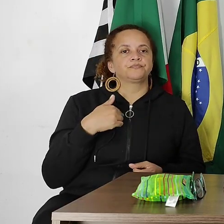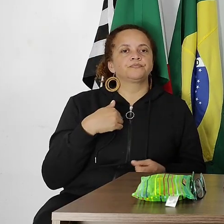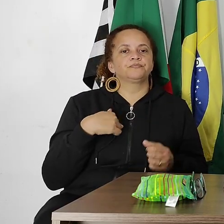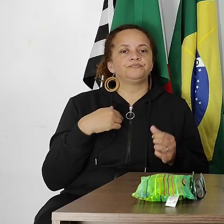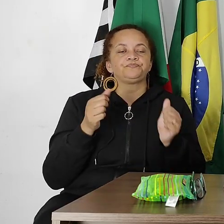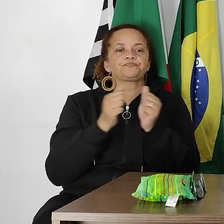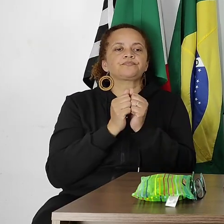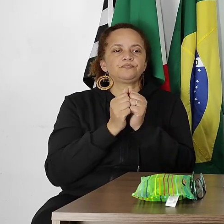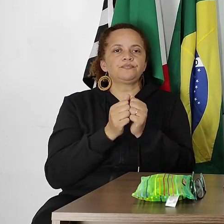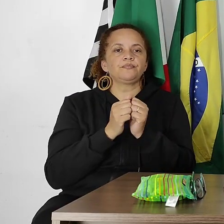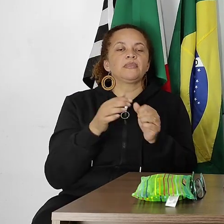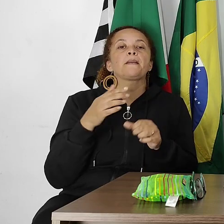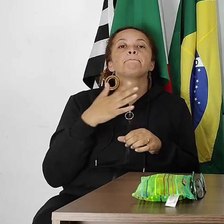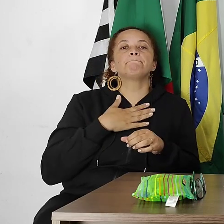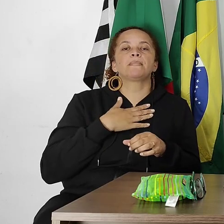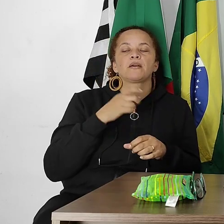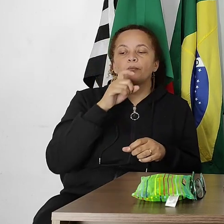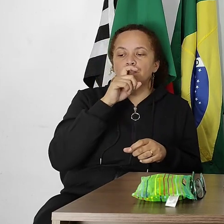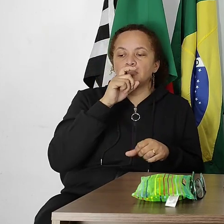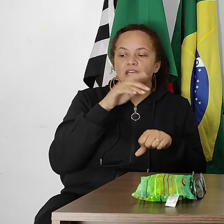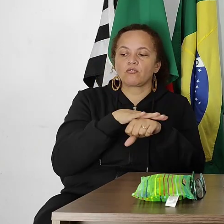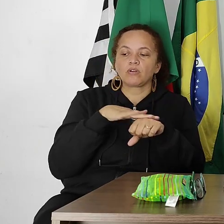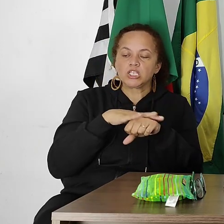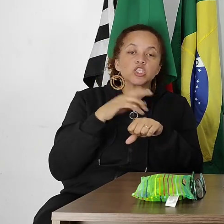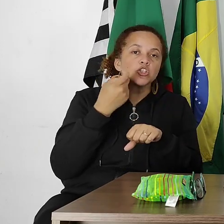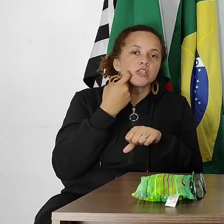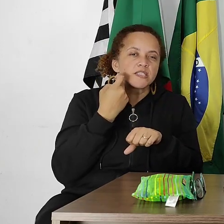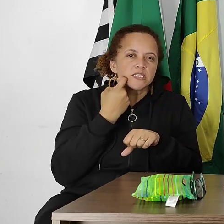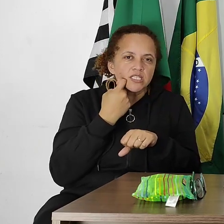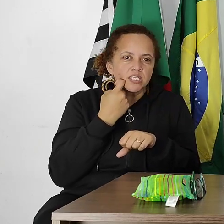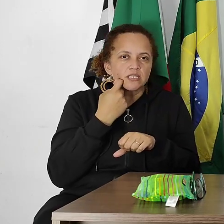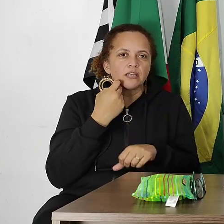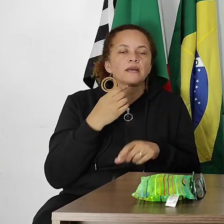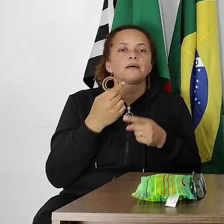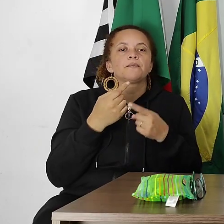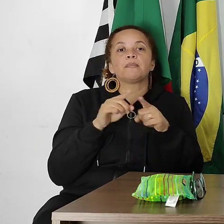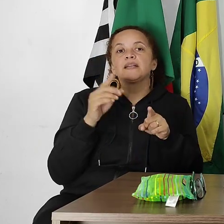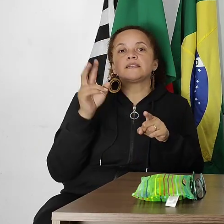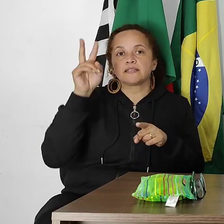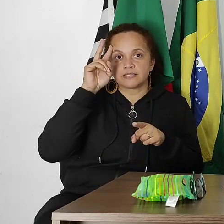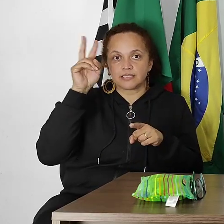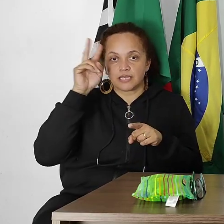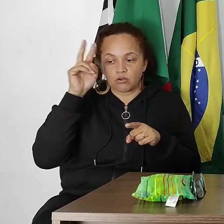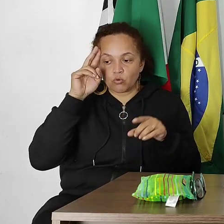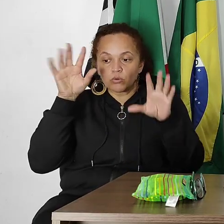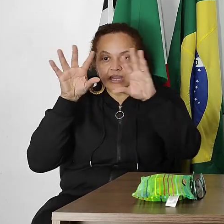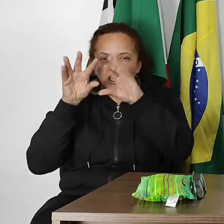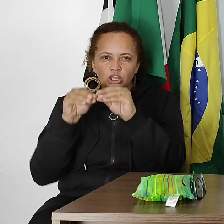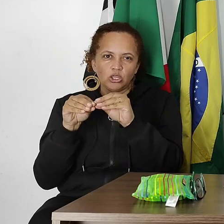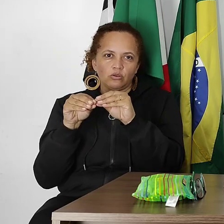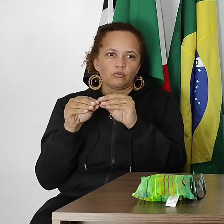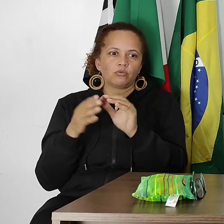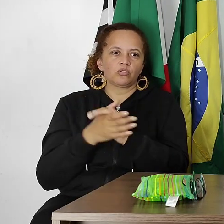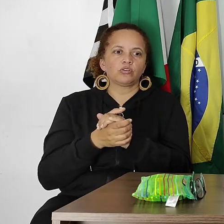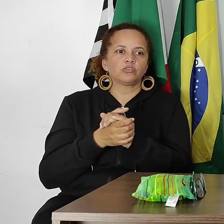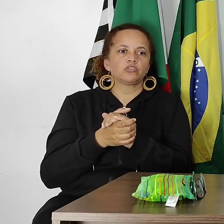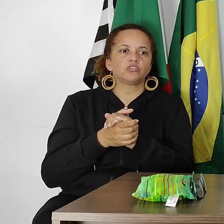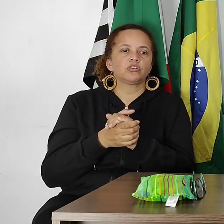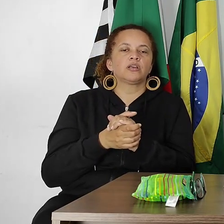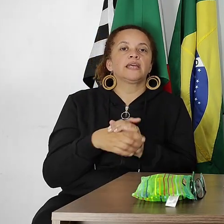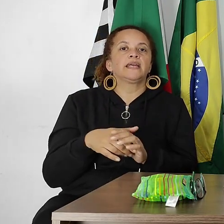numa sexta-feira. Quando foi na segunda-feira à noite, o meu telefone toca na minha casa, delegacia de